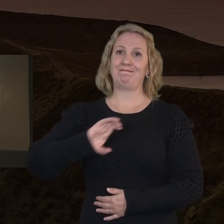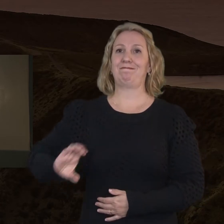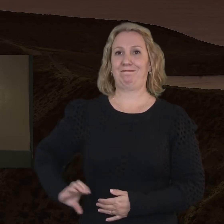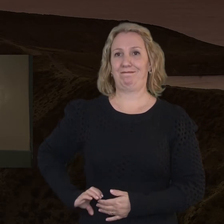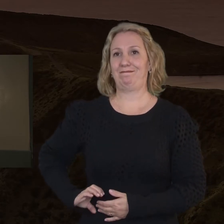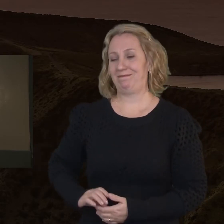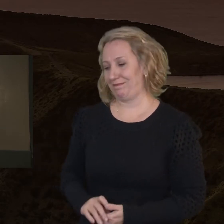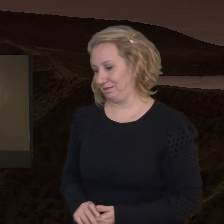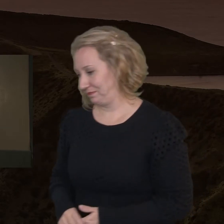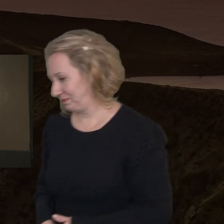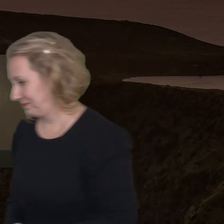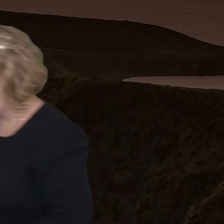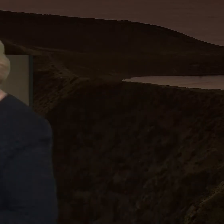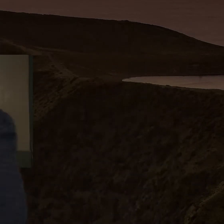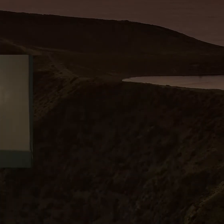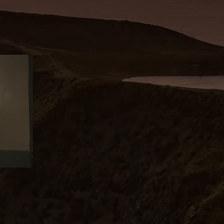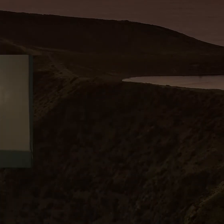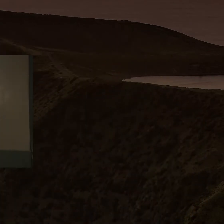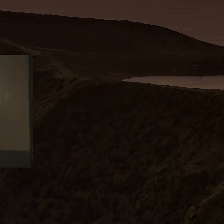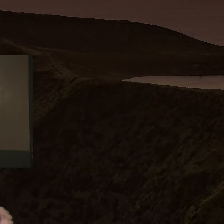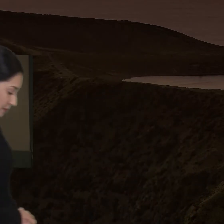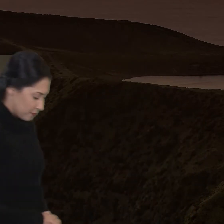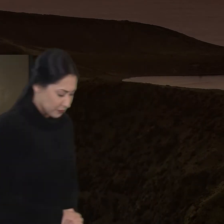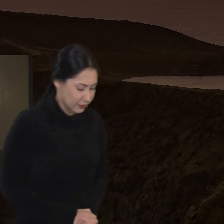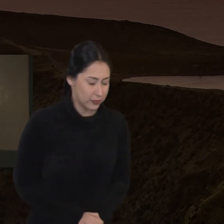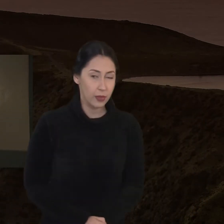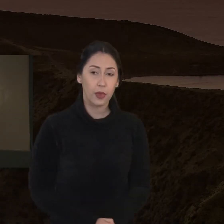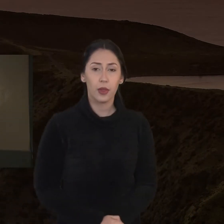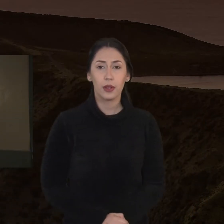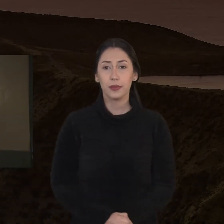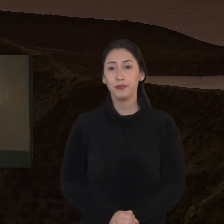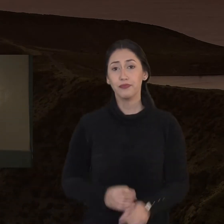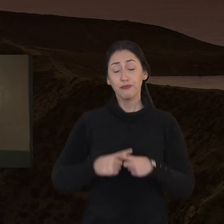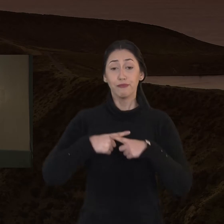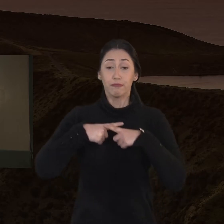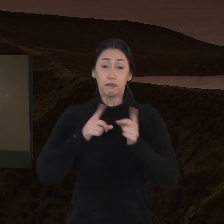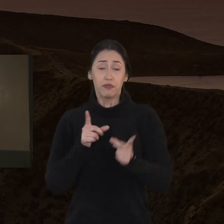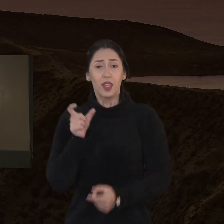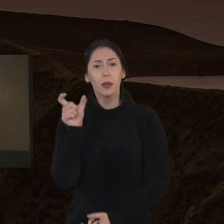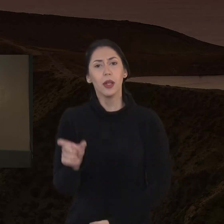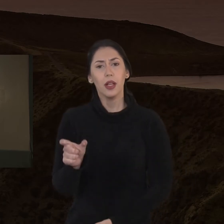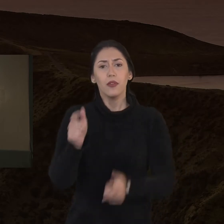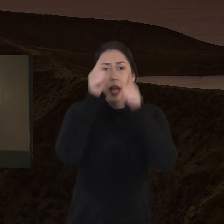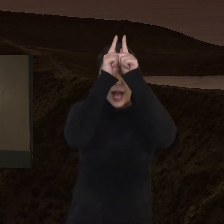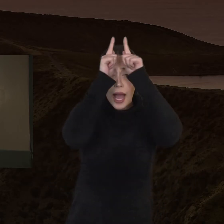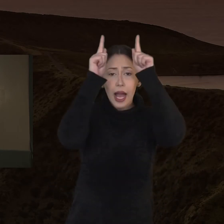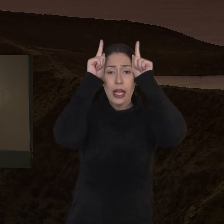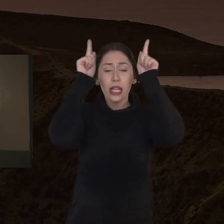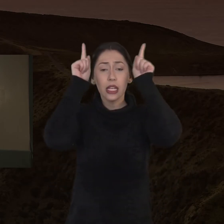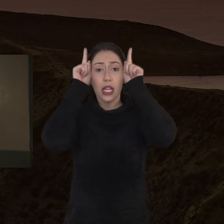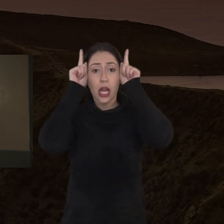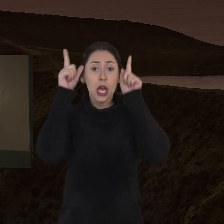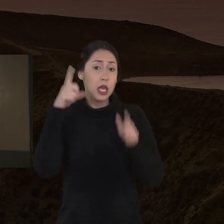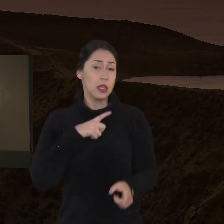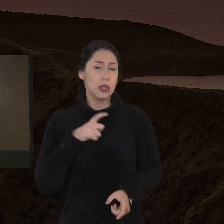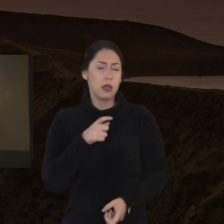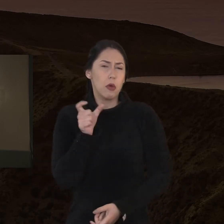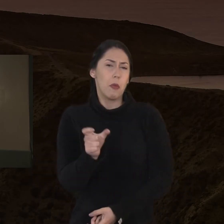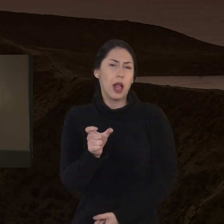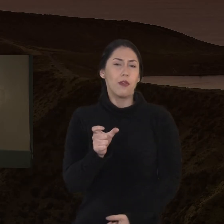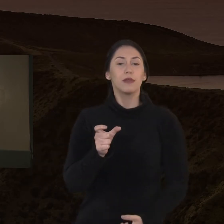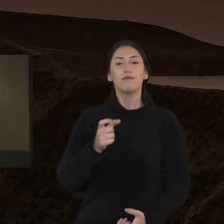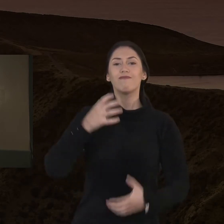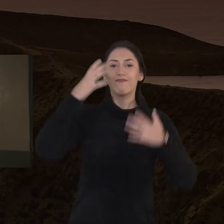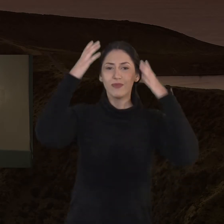tá então mas a palavra grega tem a radical cabeça que